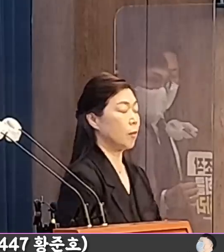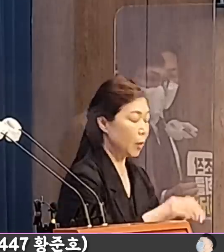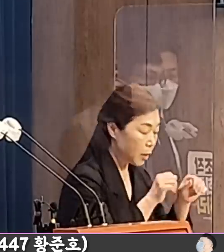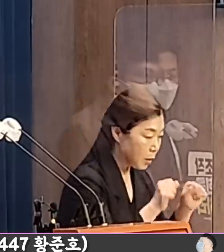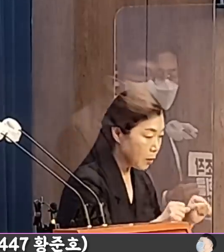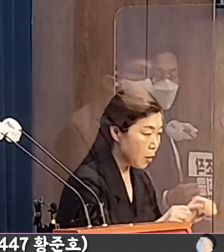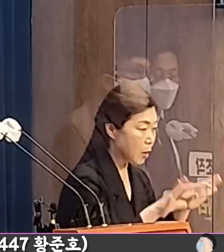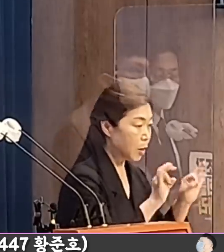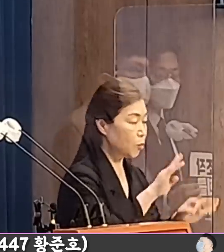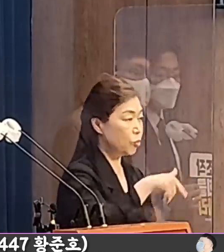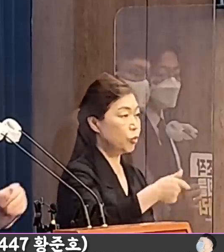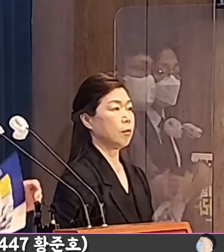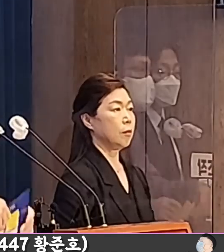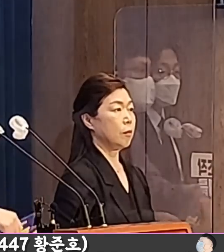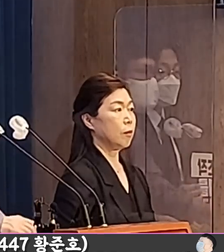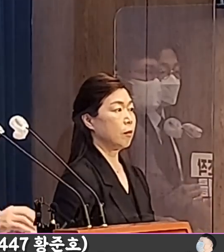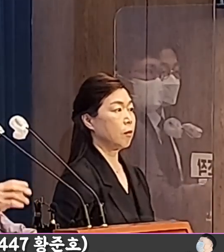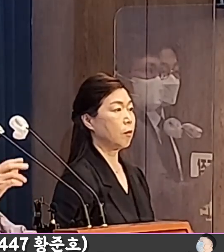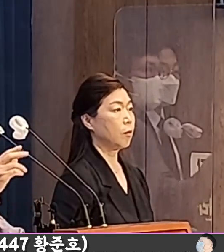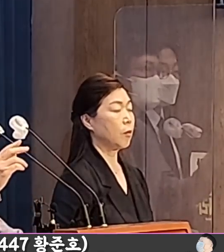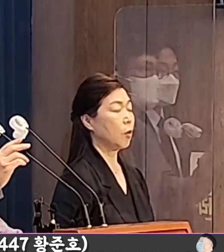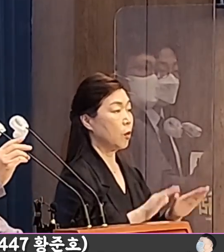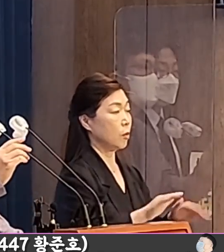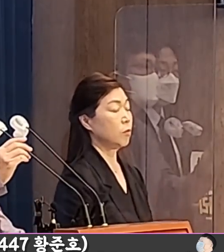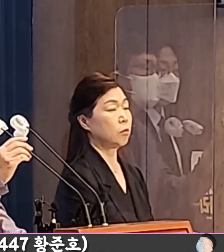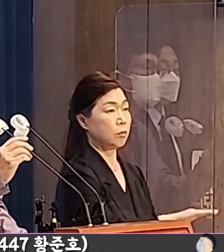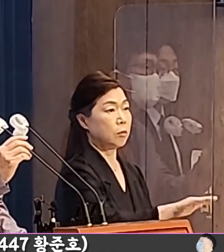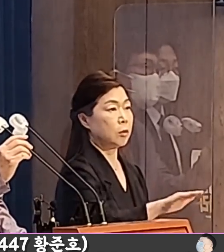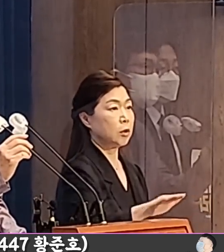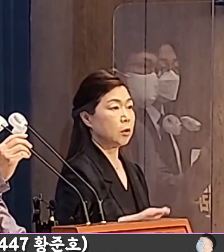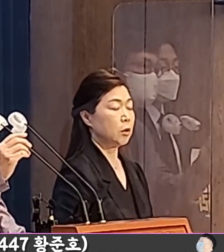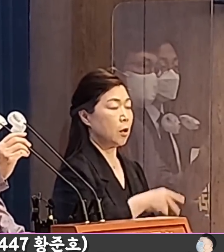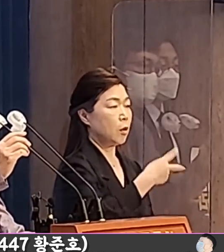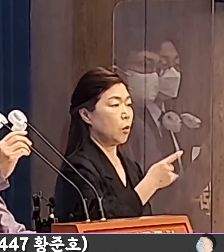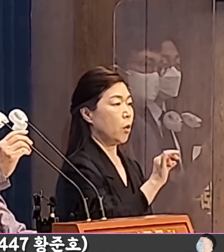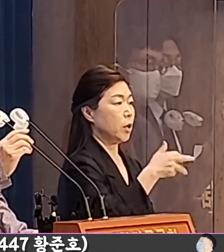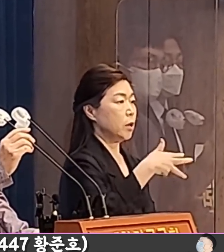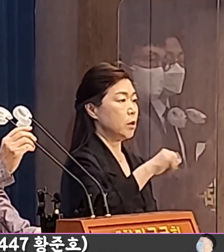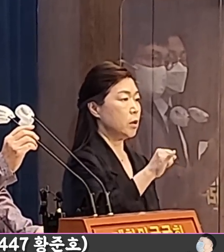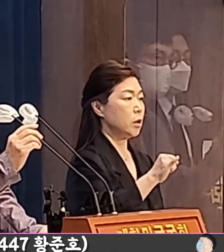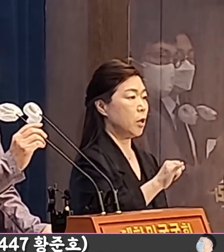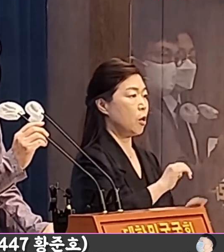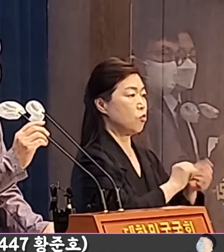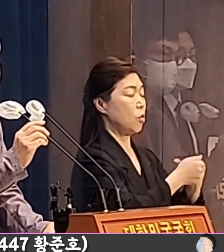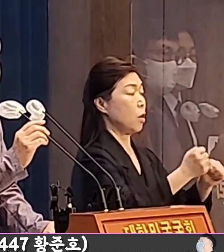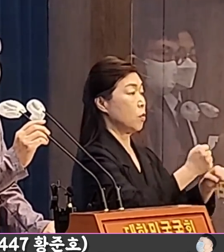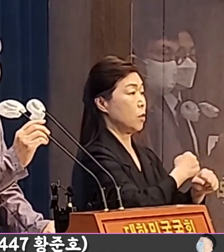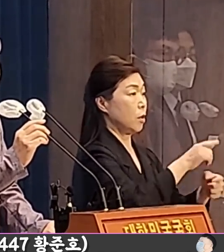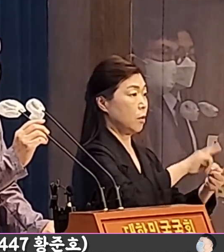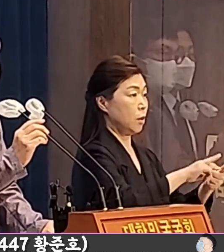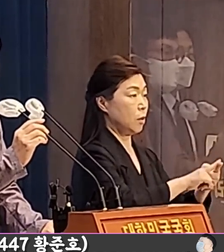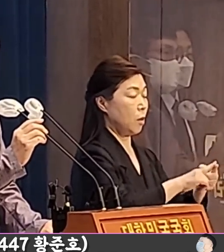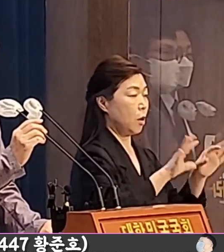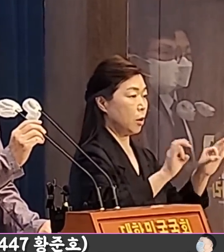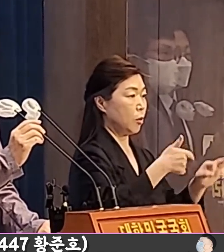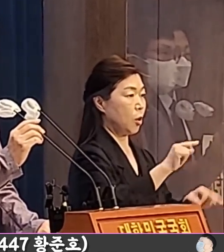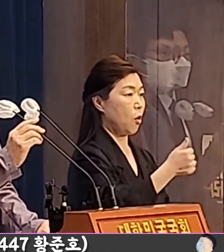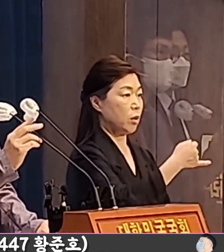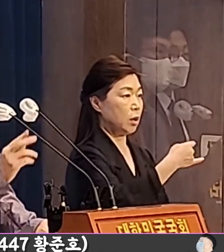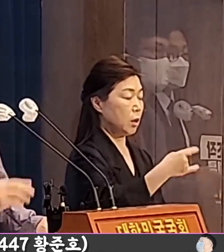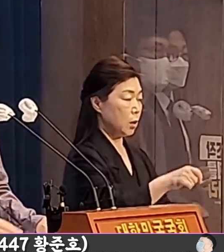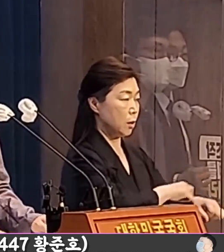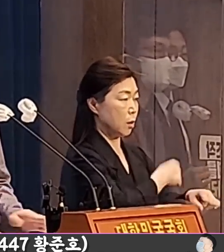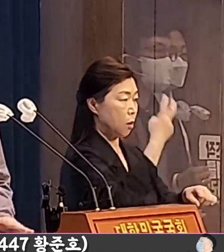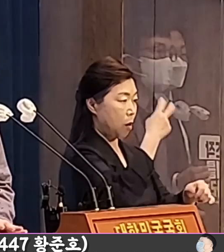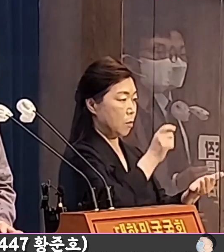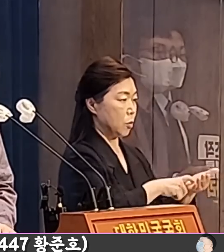네, 안녕하세요. 김규현입니다. 오늘 저희는 도이치 모터스 주가 조작과 관련된 김건희 씨 특검을